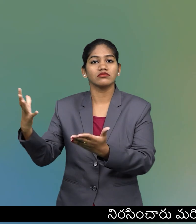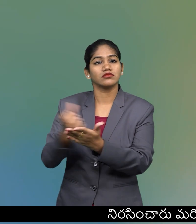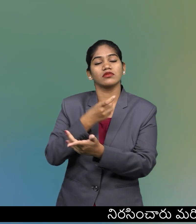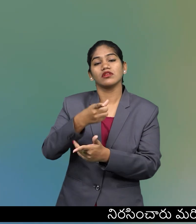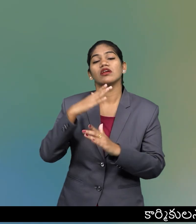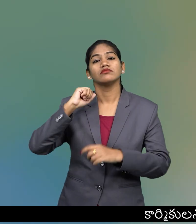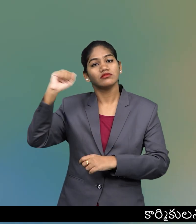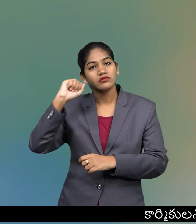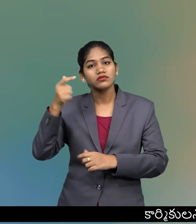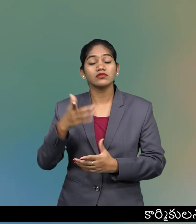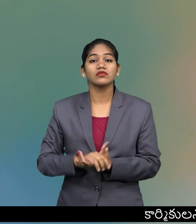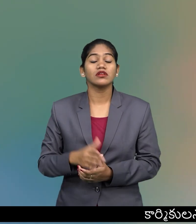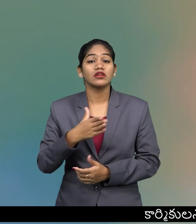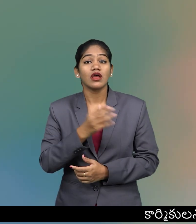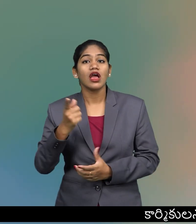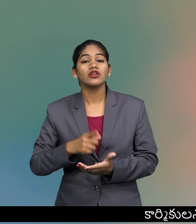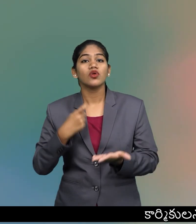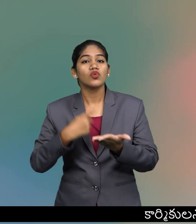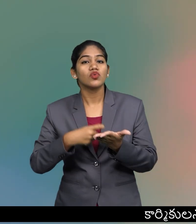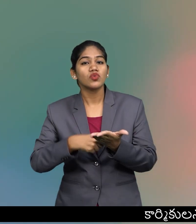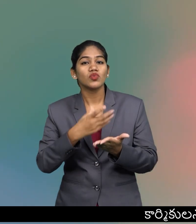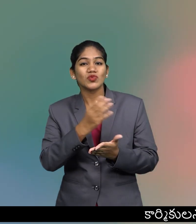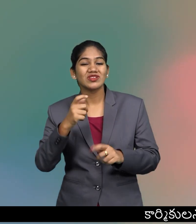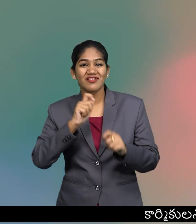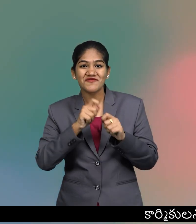మరియు కార్మికులను తిరస్కరించారు.